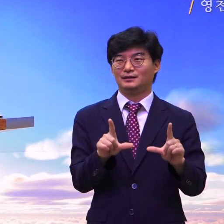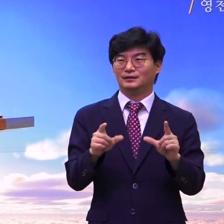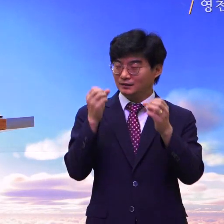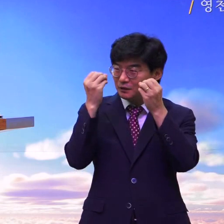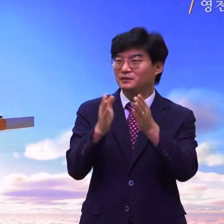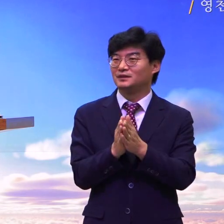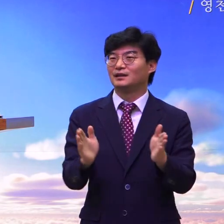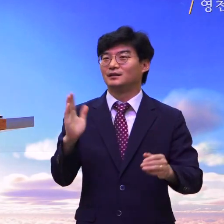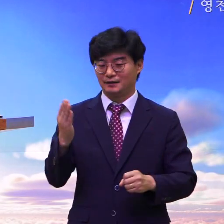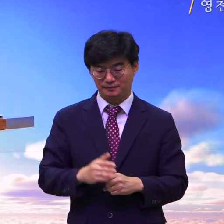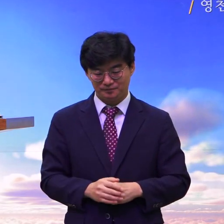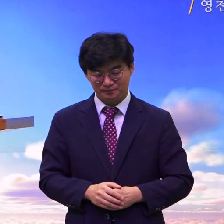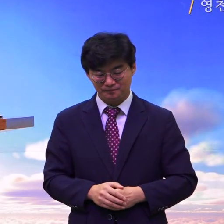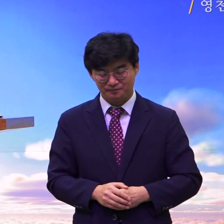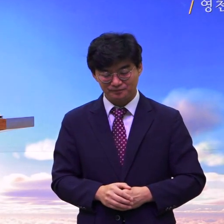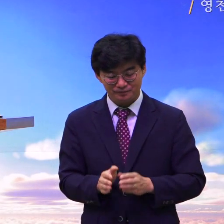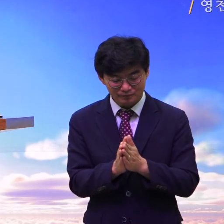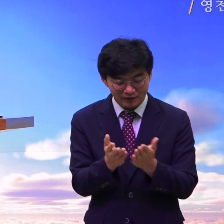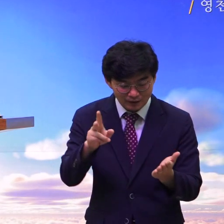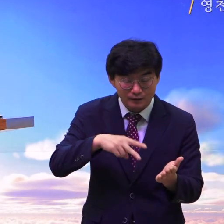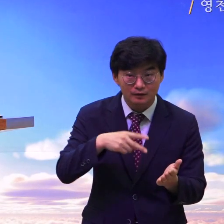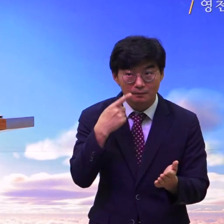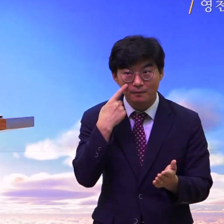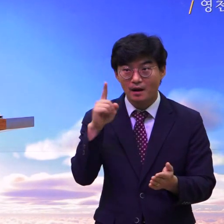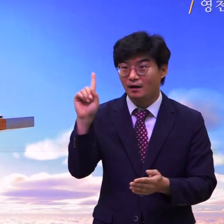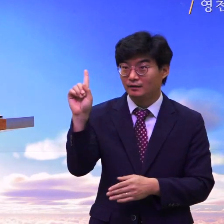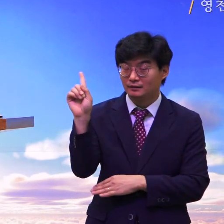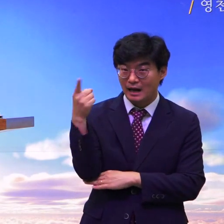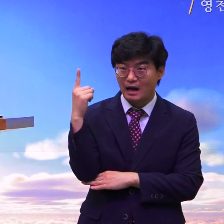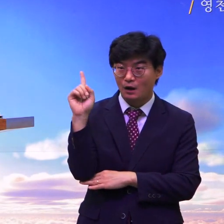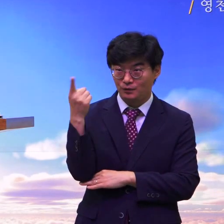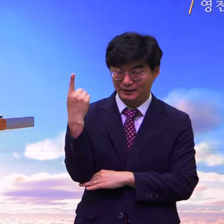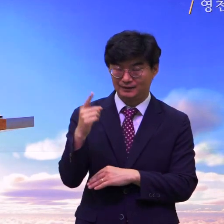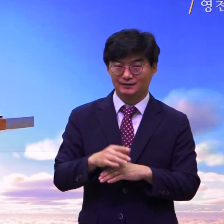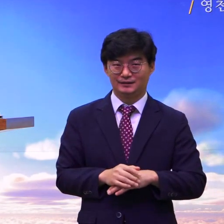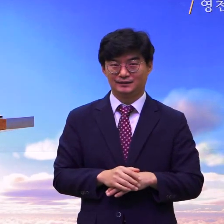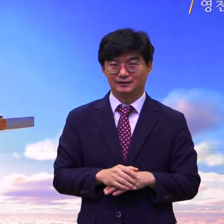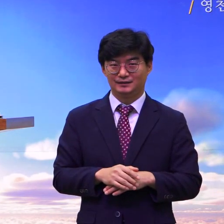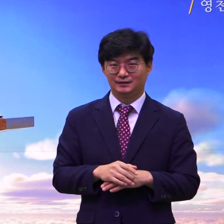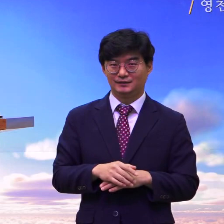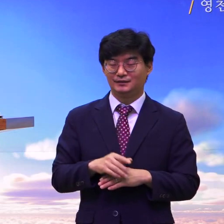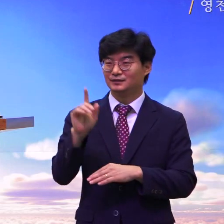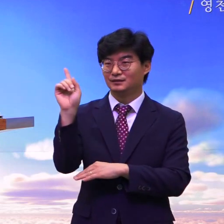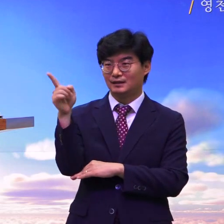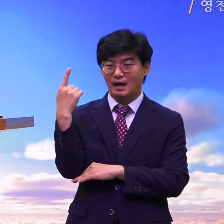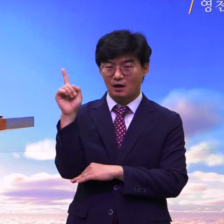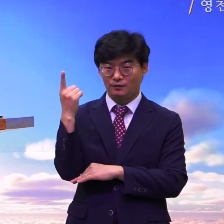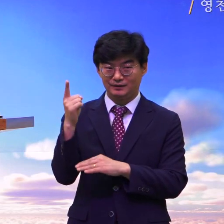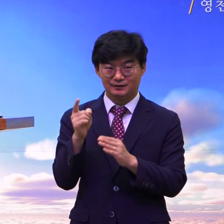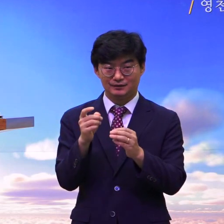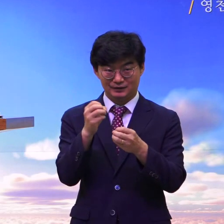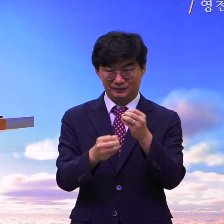여러분 오늘 본문 다윗이 있었는데요. 다윗은 참 어려움을 많이 겪은 사람입니다.